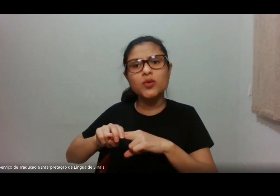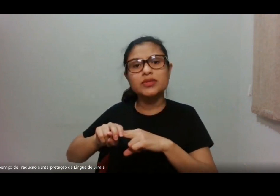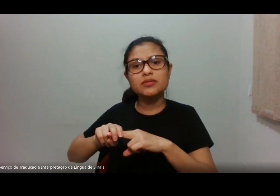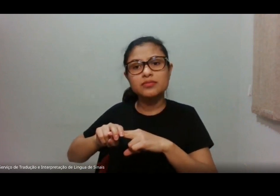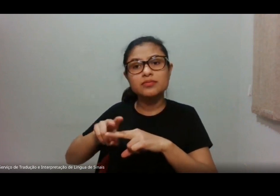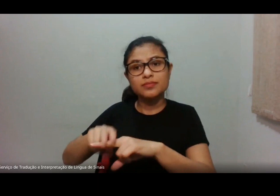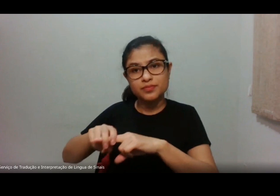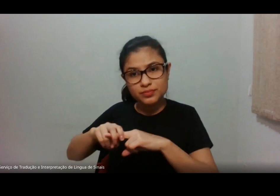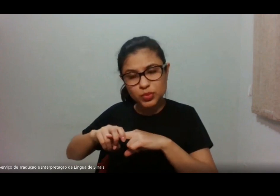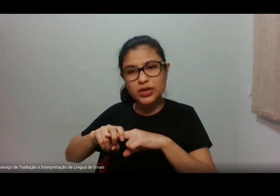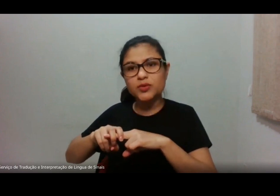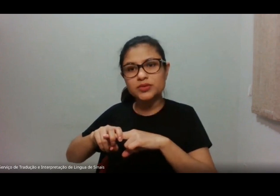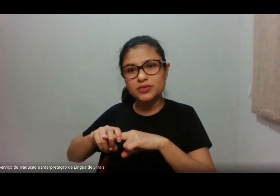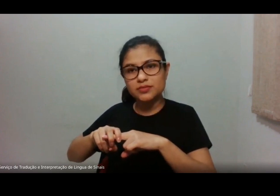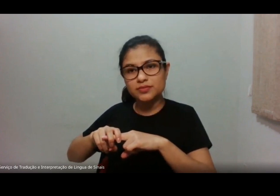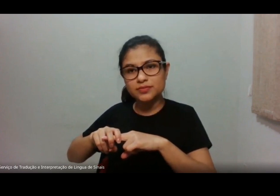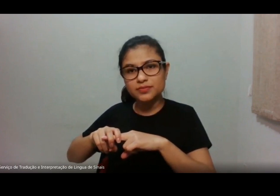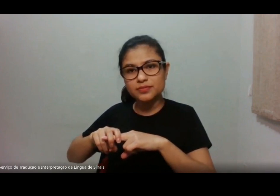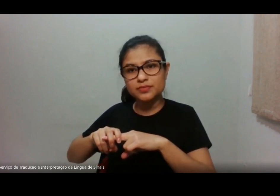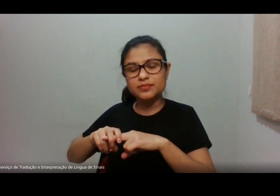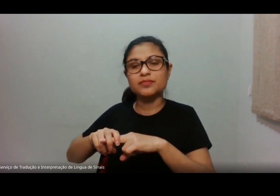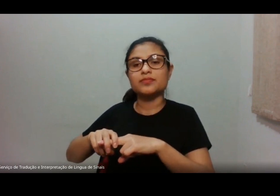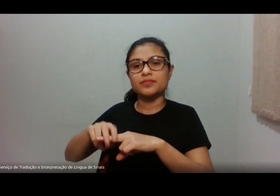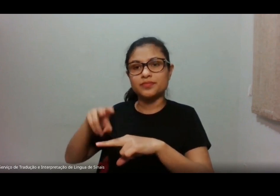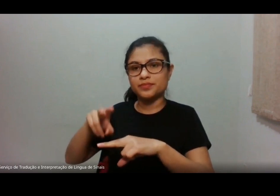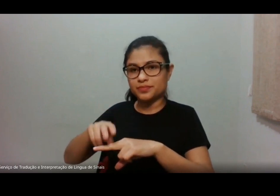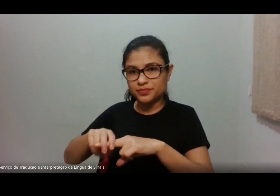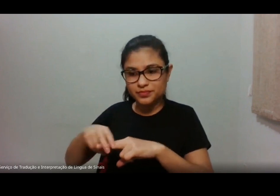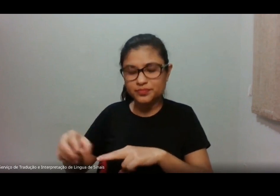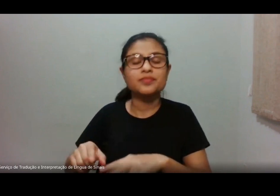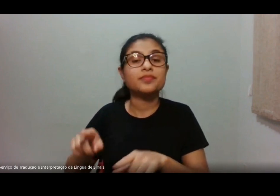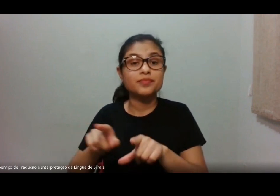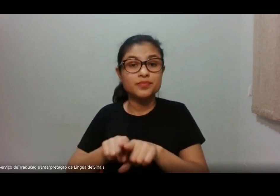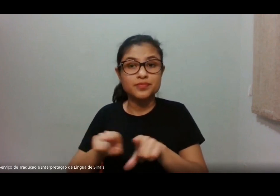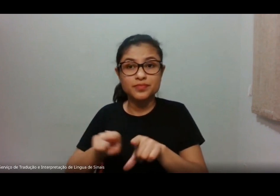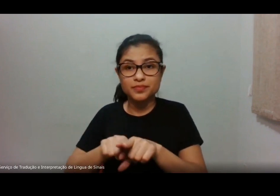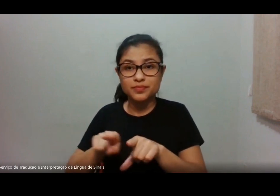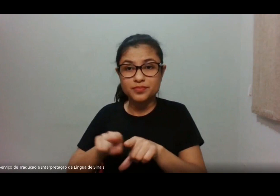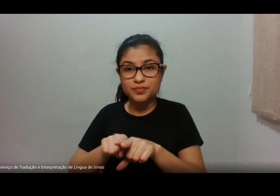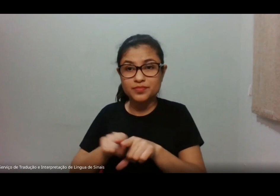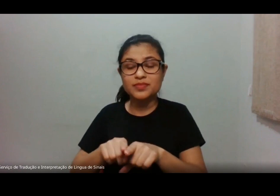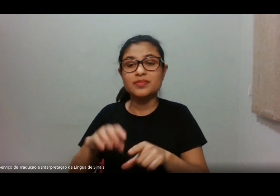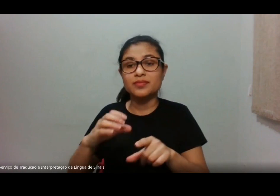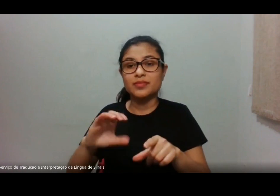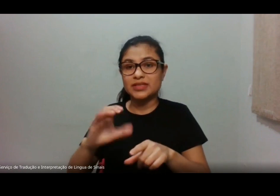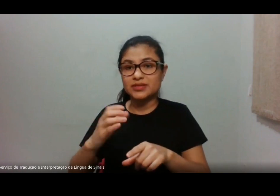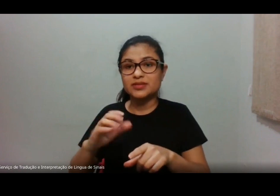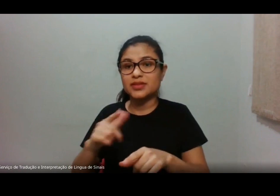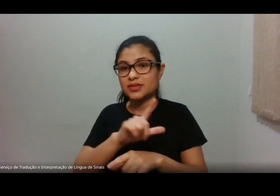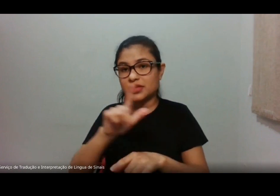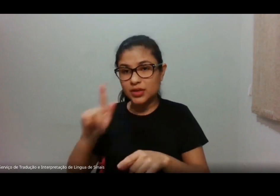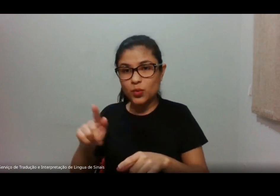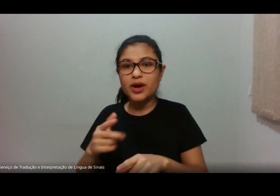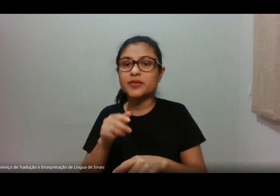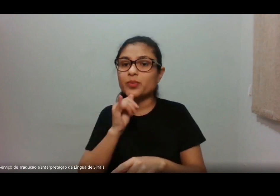não poderia ser também atribuída a opção hard de uma ciência da linguagem, como por exemplo as teorias